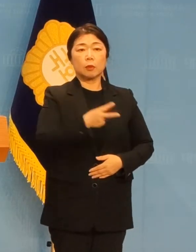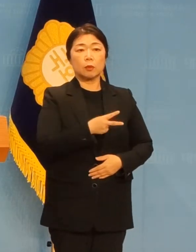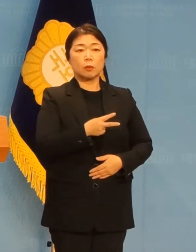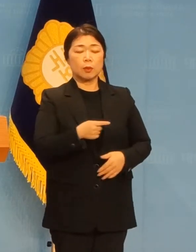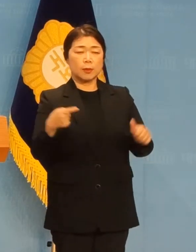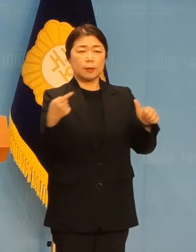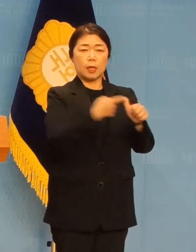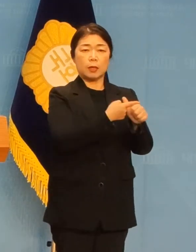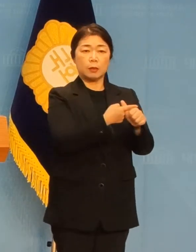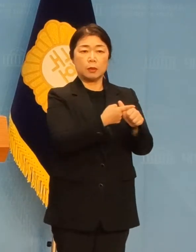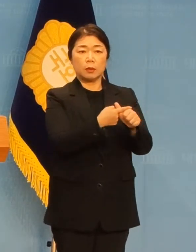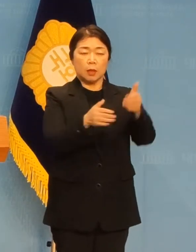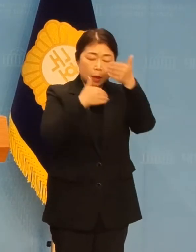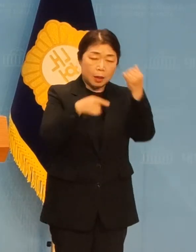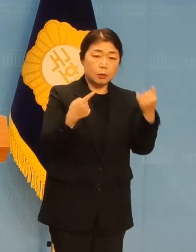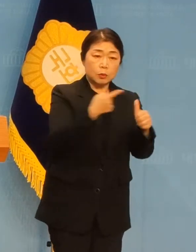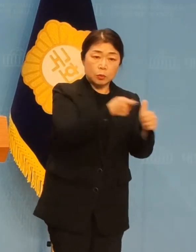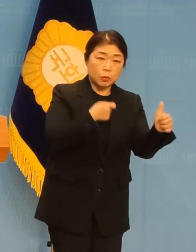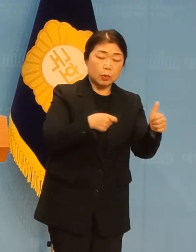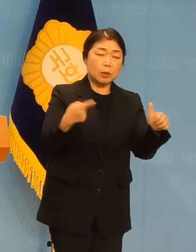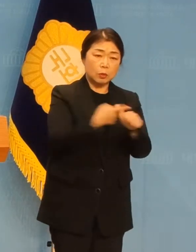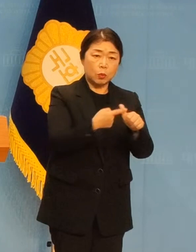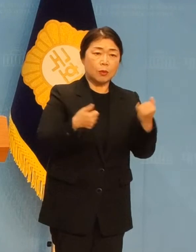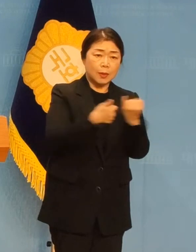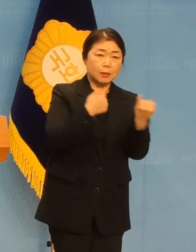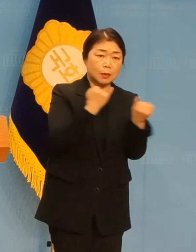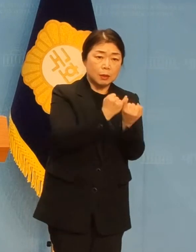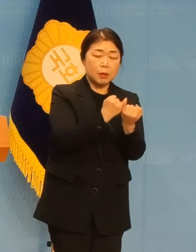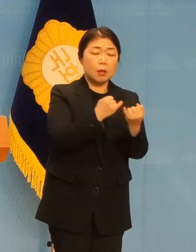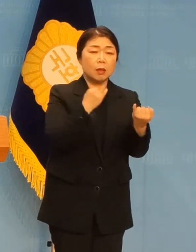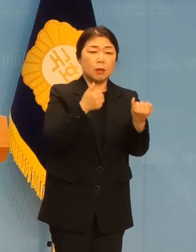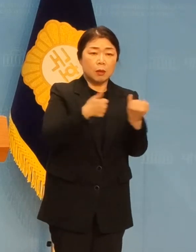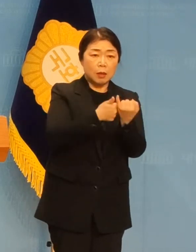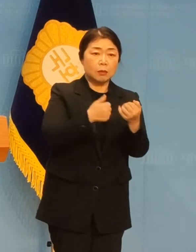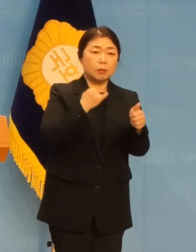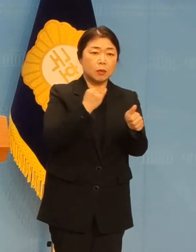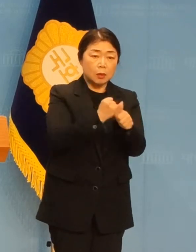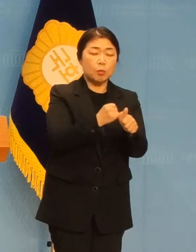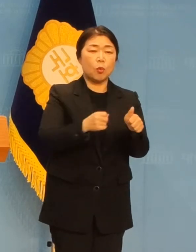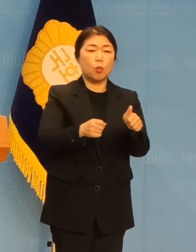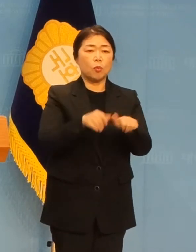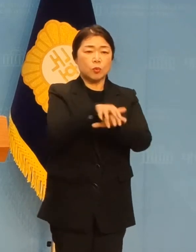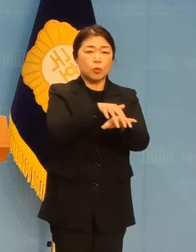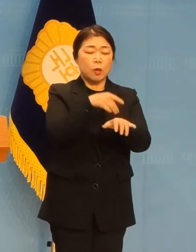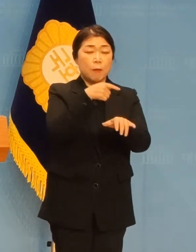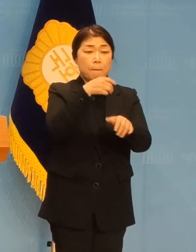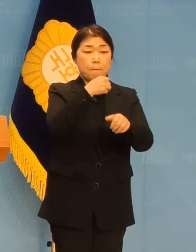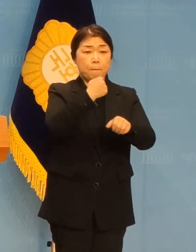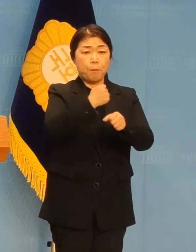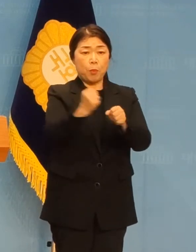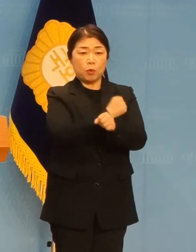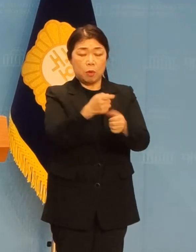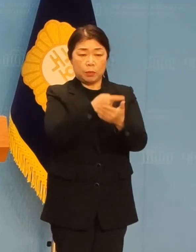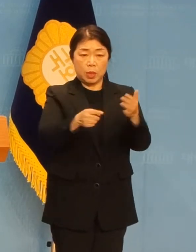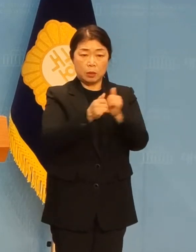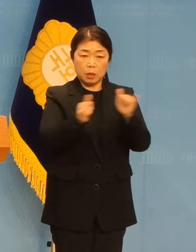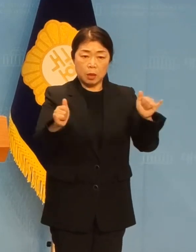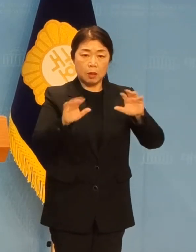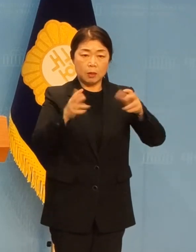살인, 강도, 강간, 조직폭력 피해자들에게 국선 변호